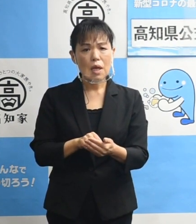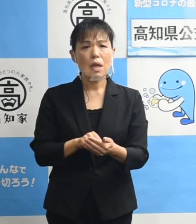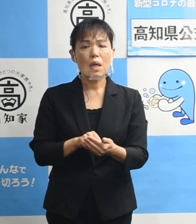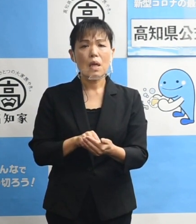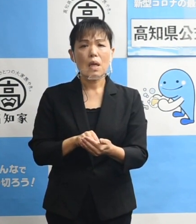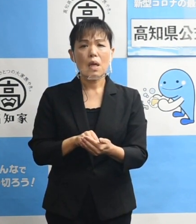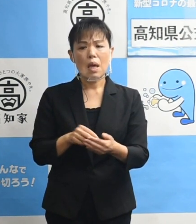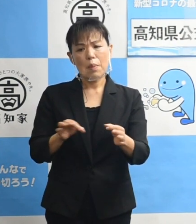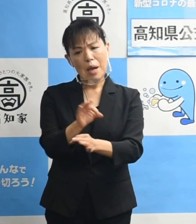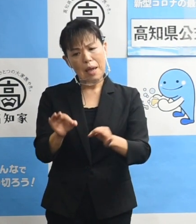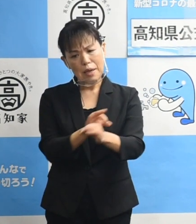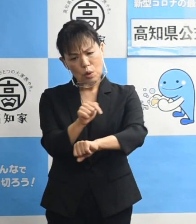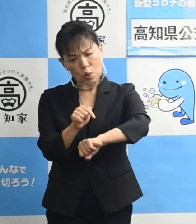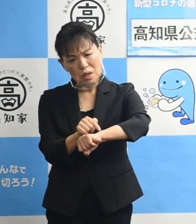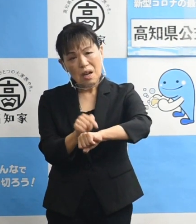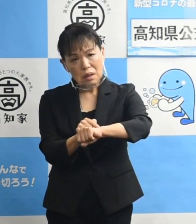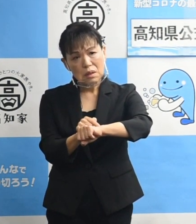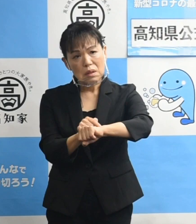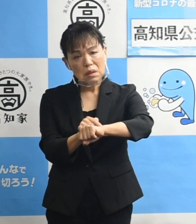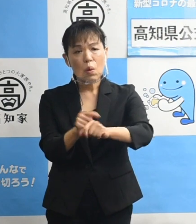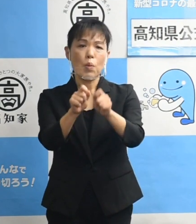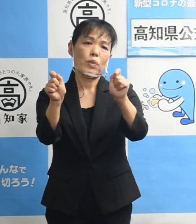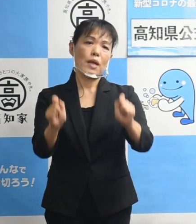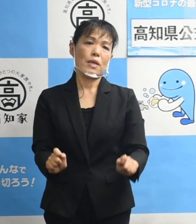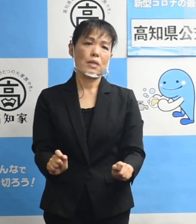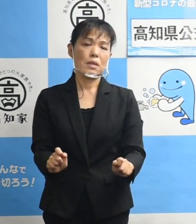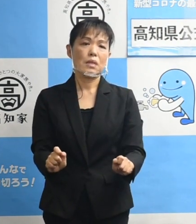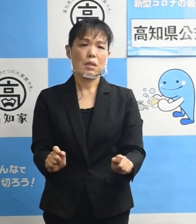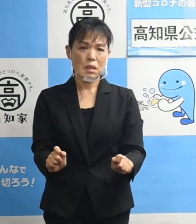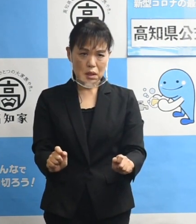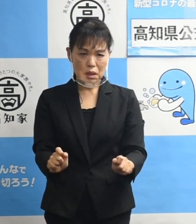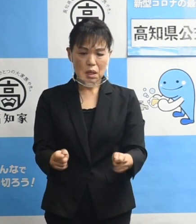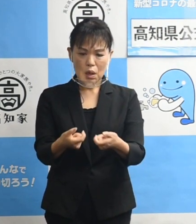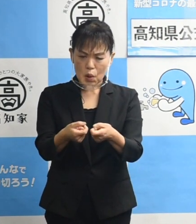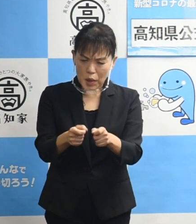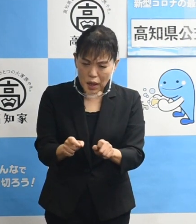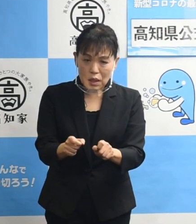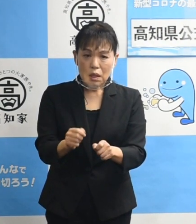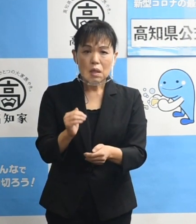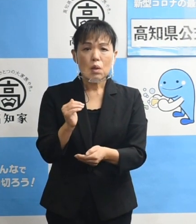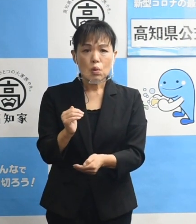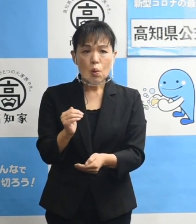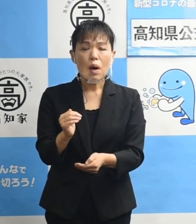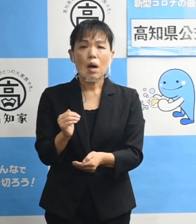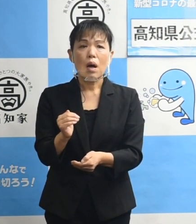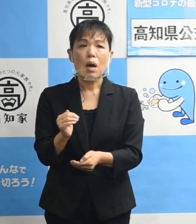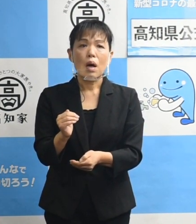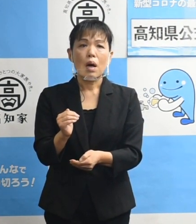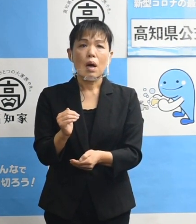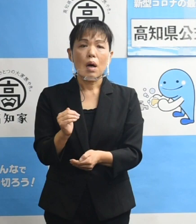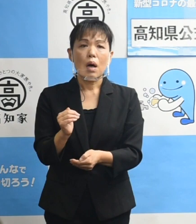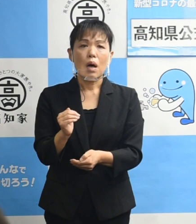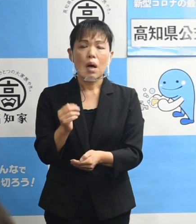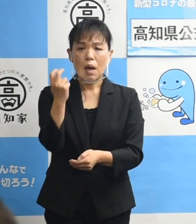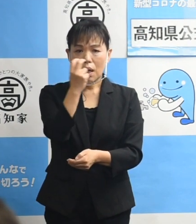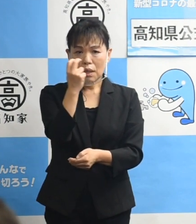の臨床治験短縮要請ということでもございます。その意味で詳細については本日の